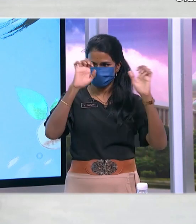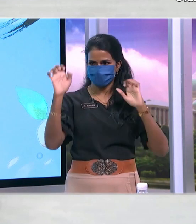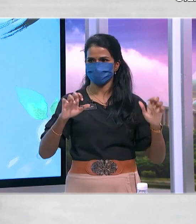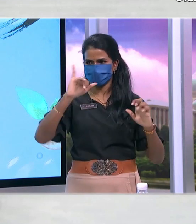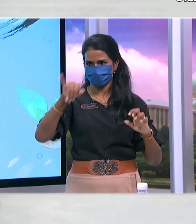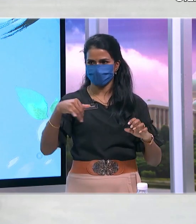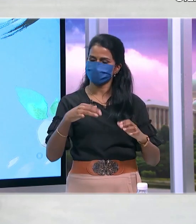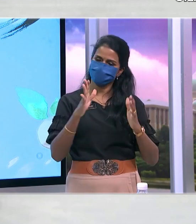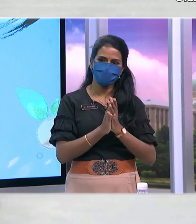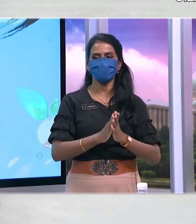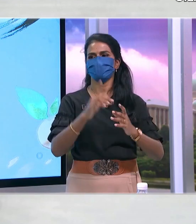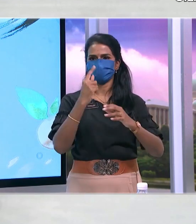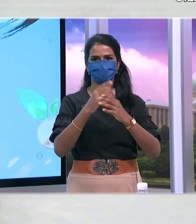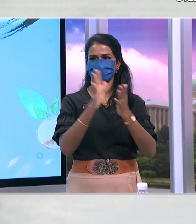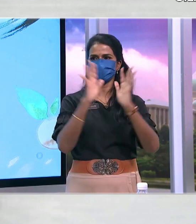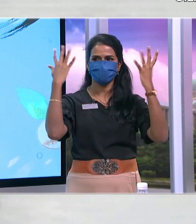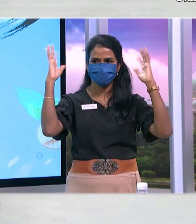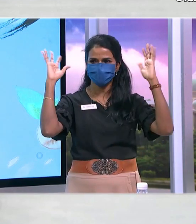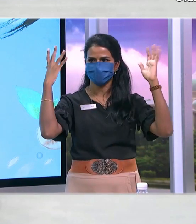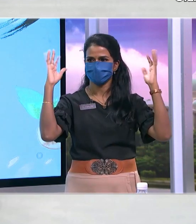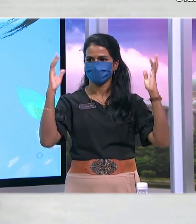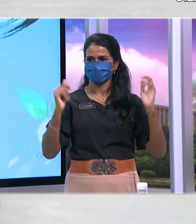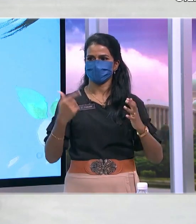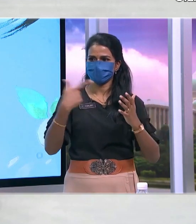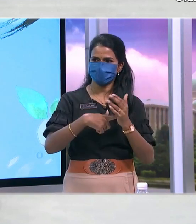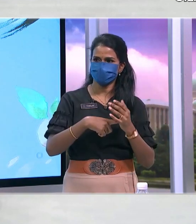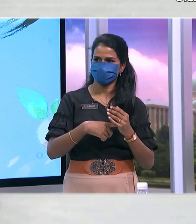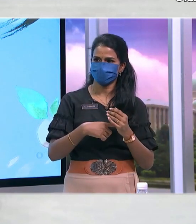Bersenam juga. Okey. Bagus juga. Okey, lagi.